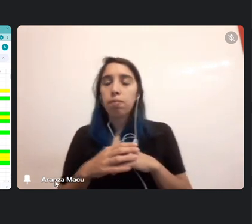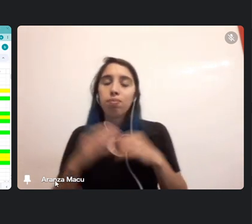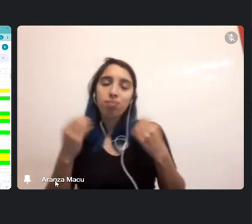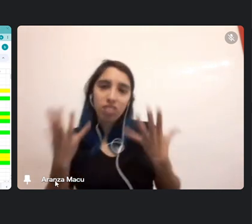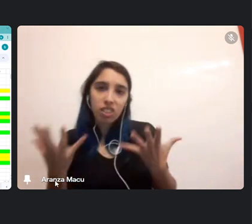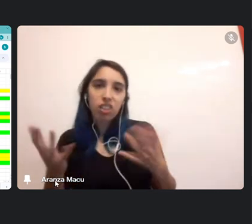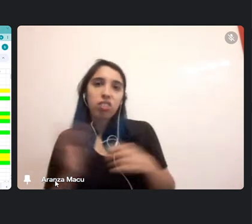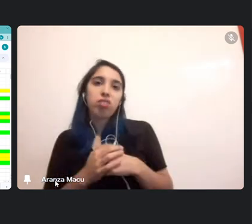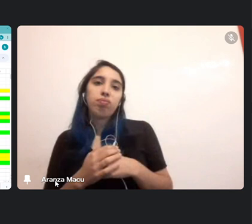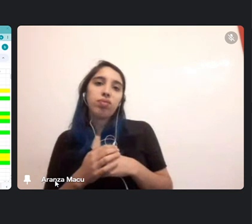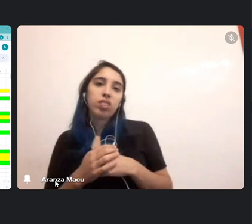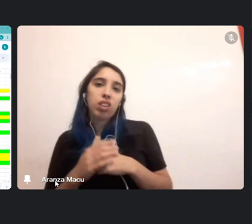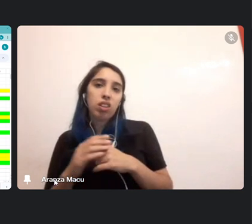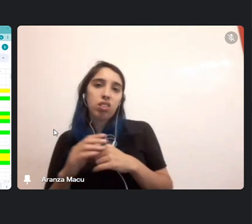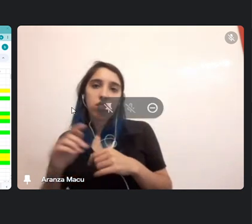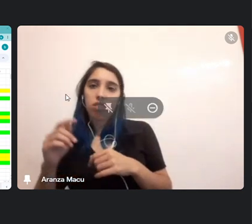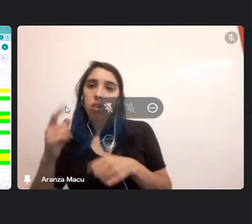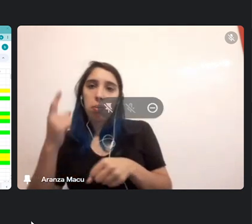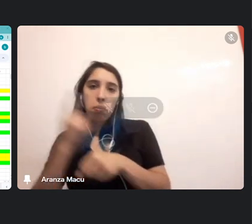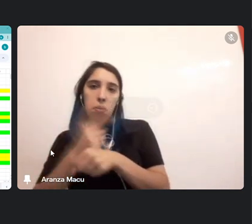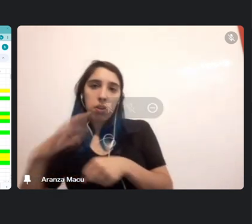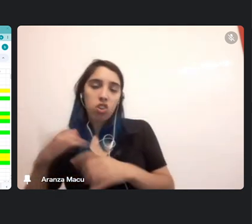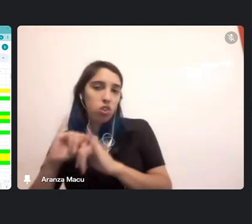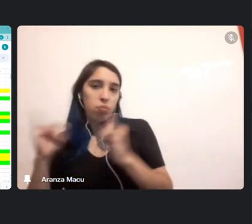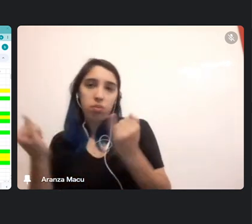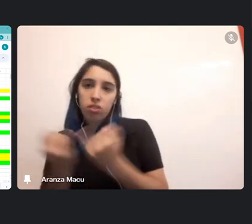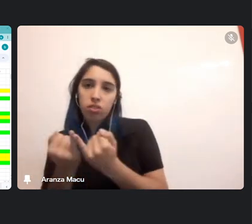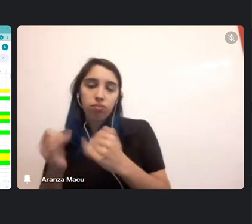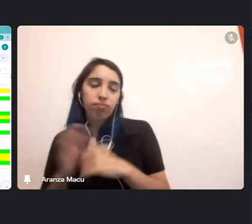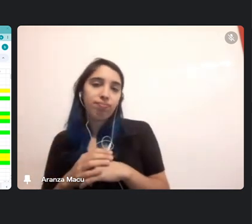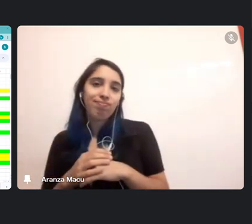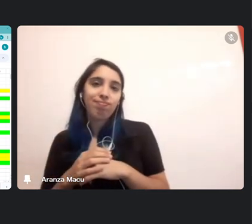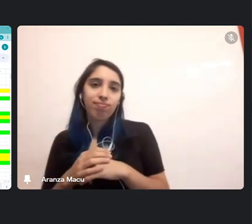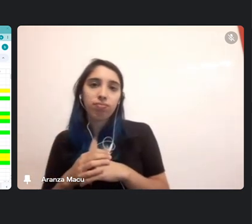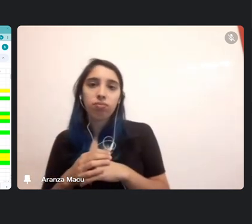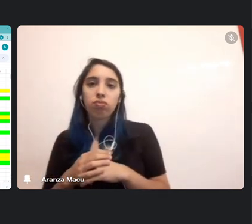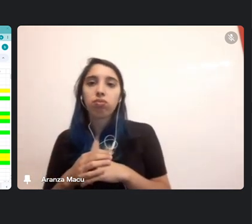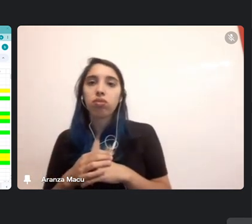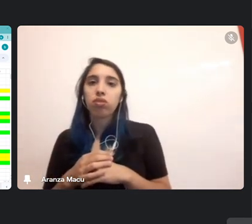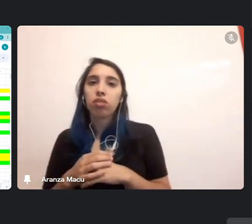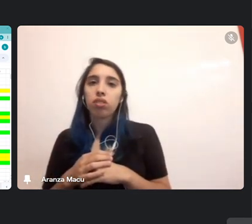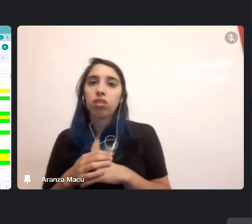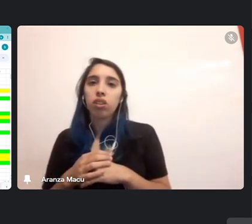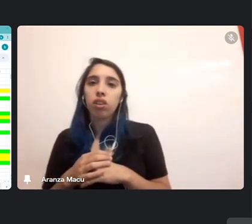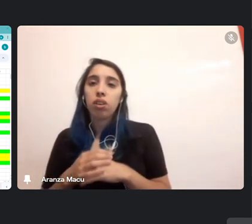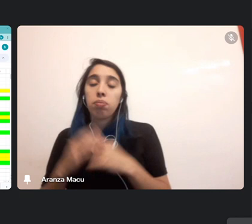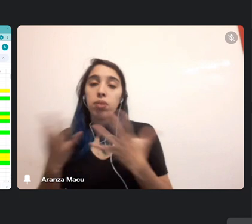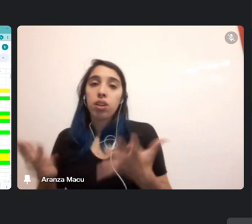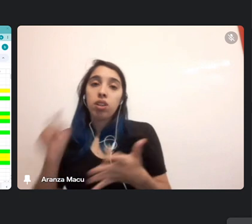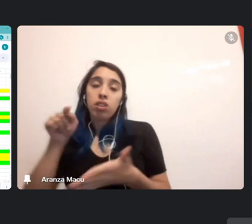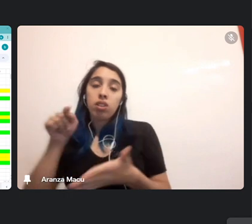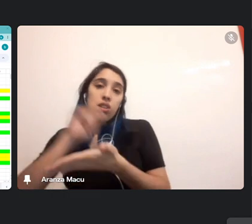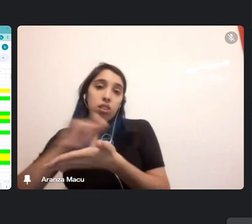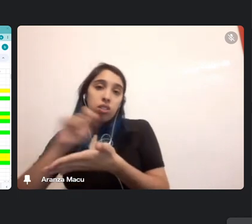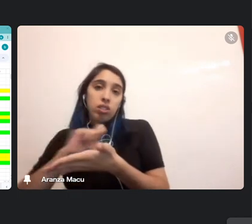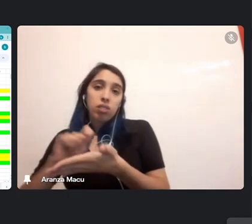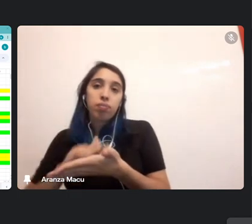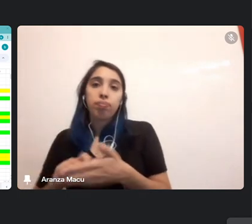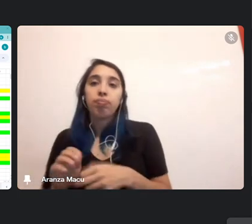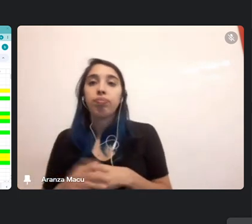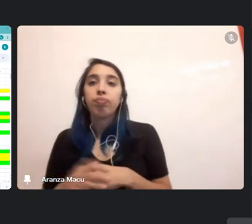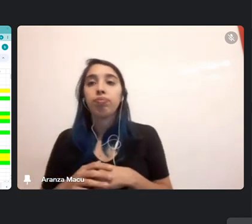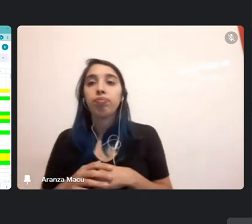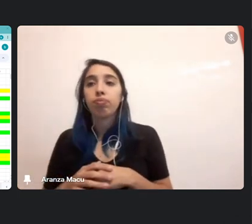¿sí? Bueno, esto es con respecto a la asistencia. Sí,